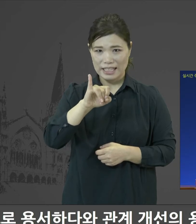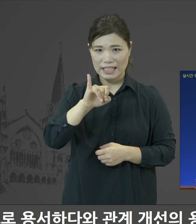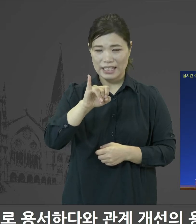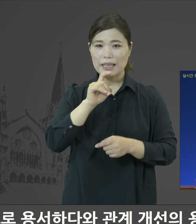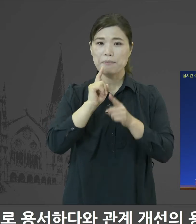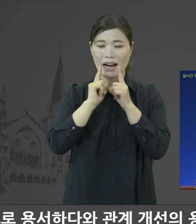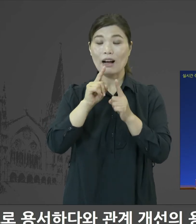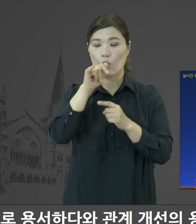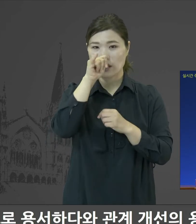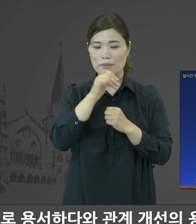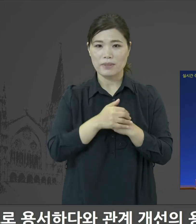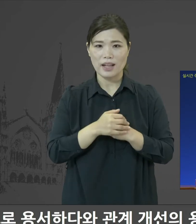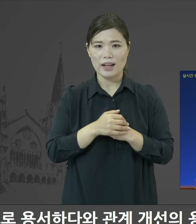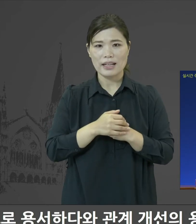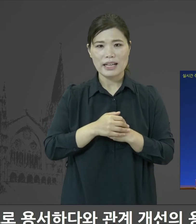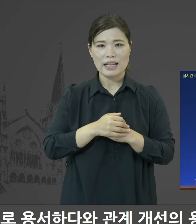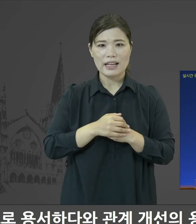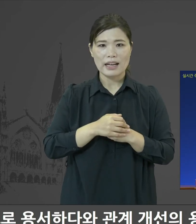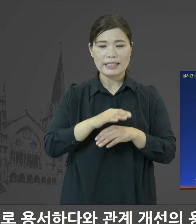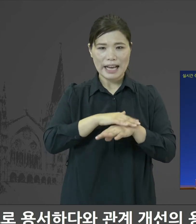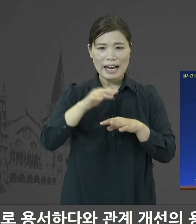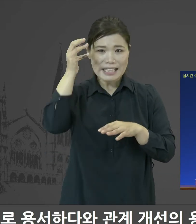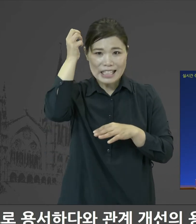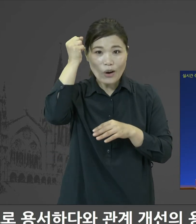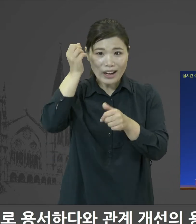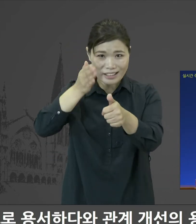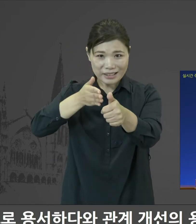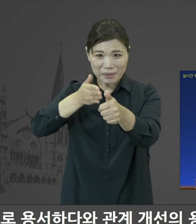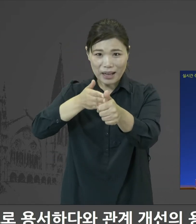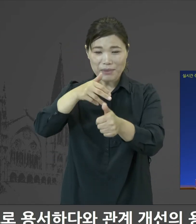카리조마이, 귀 속에 조금만 기억해 두시면요,